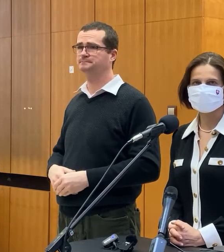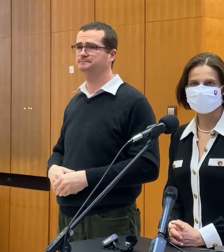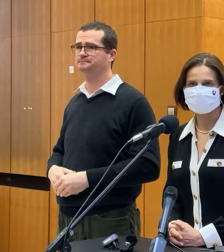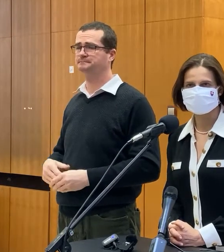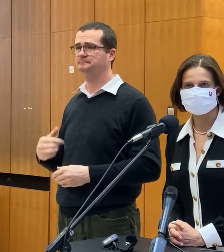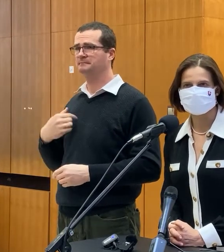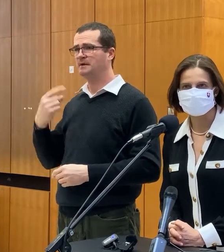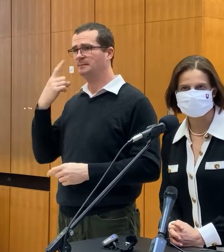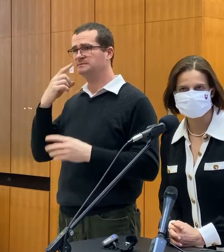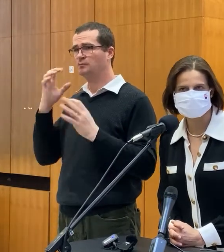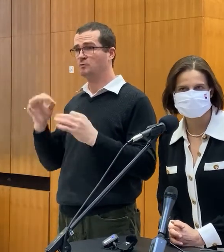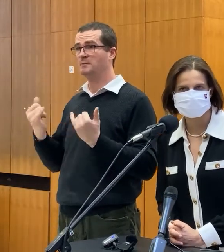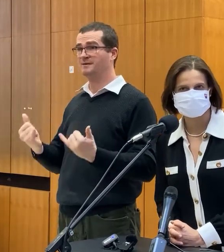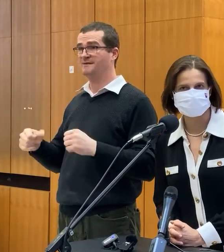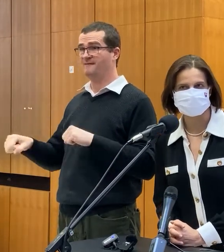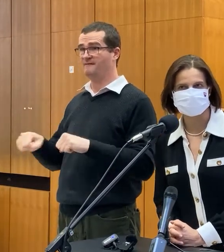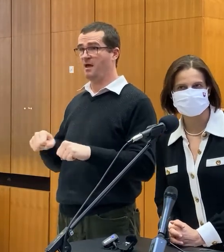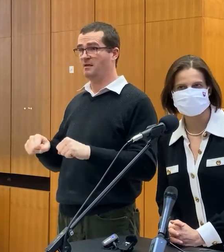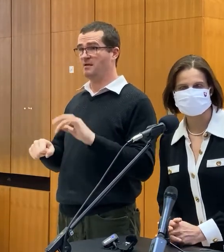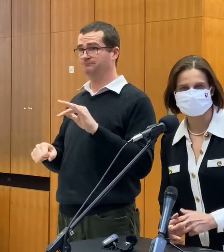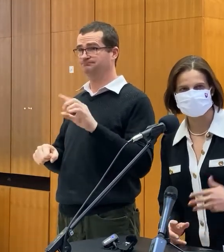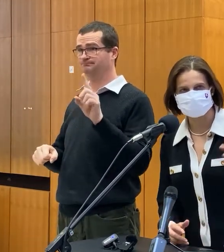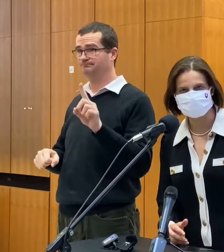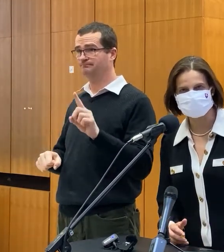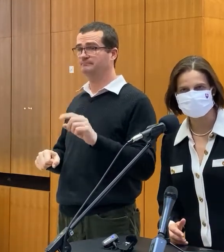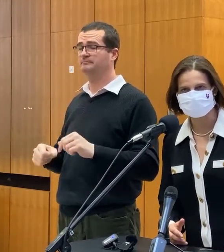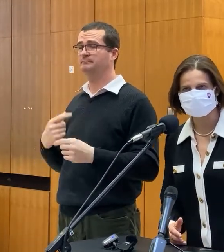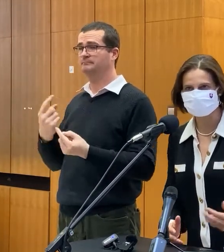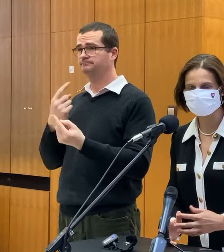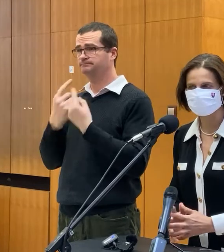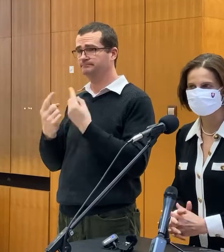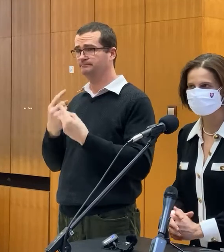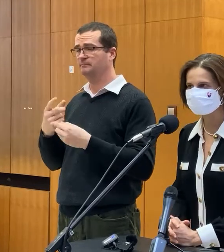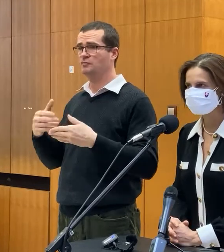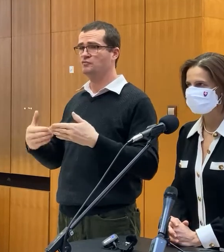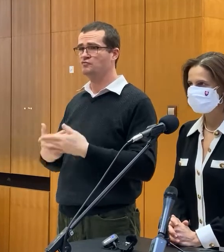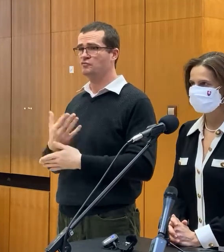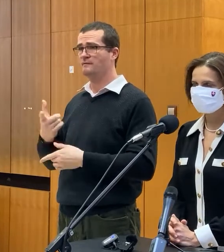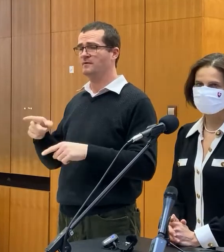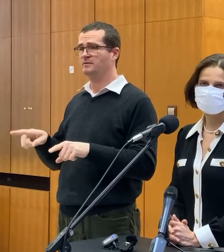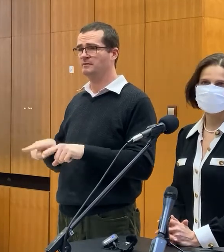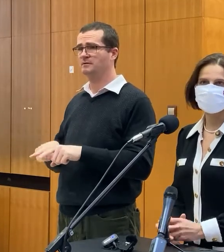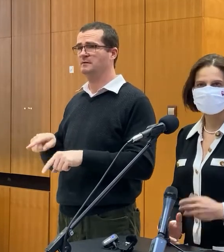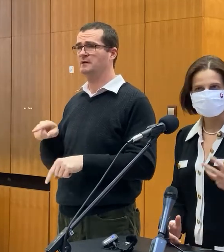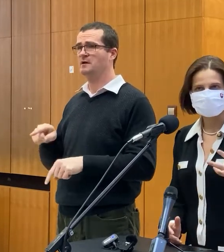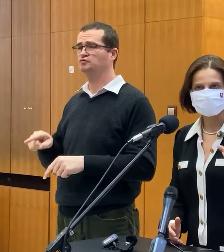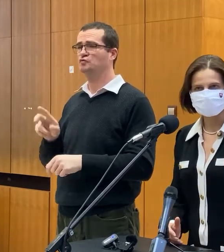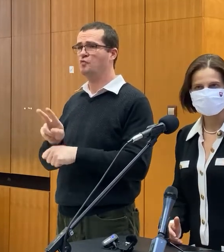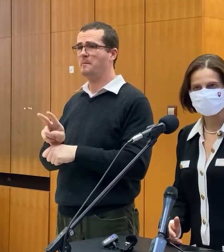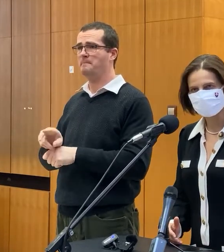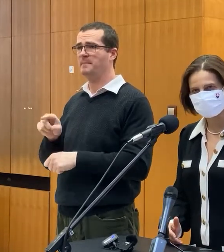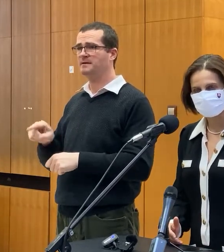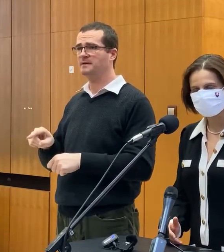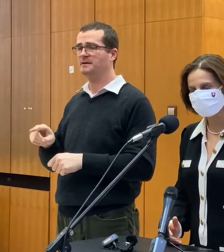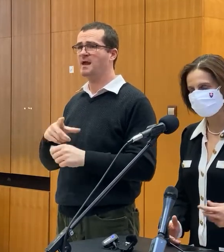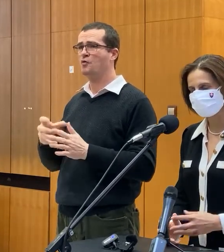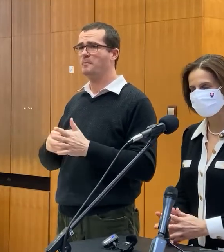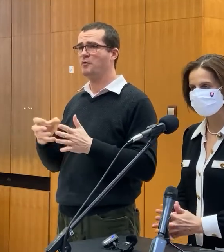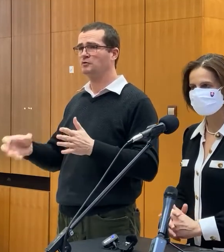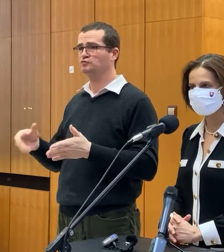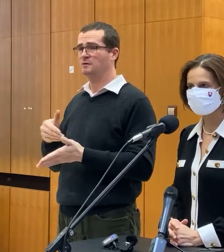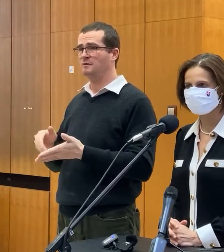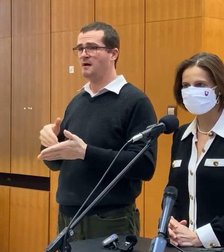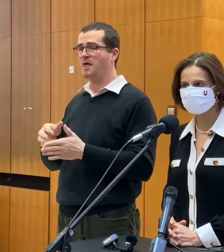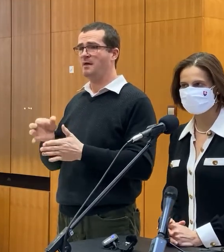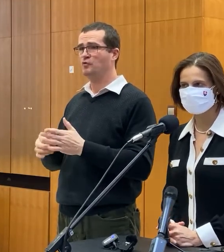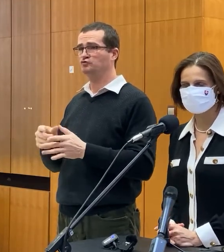Ja si myslím, že je dobré, že je teraz vláda a že sa prerokujú vlastne na novo aj opatrenia, ako pokračujú ďalej aj